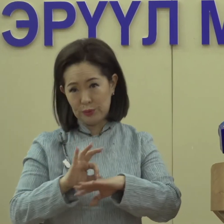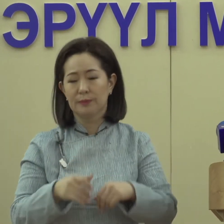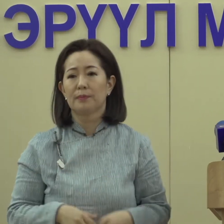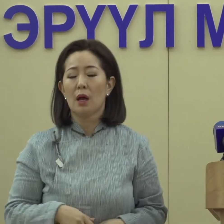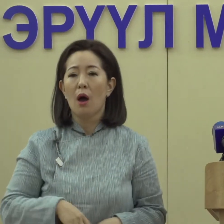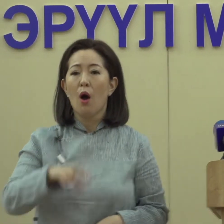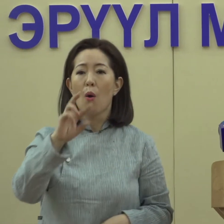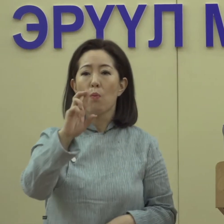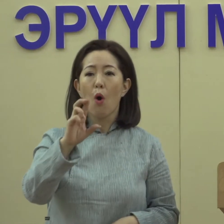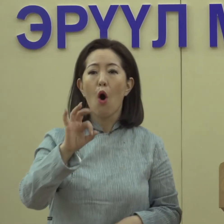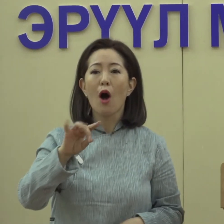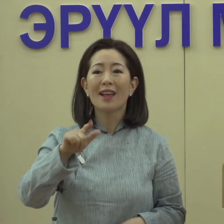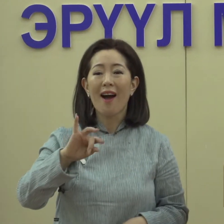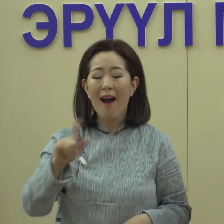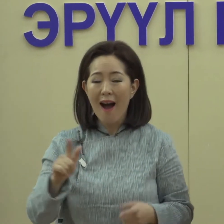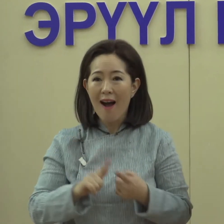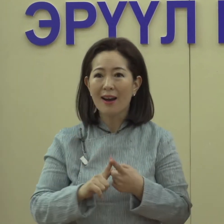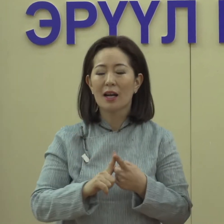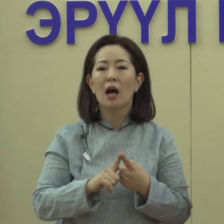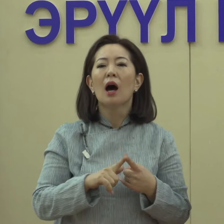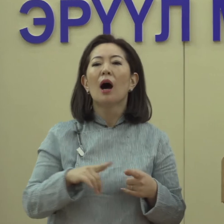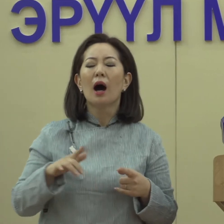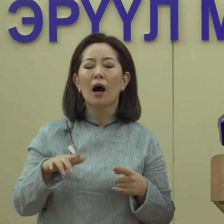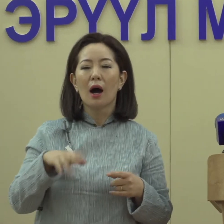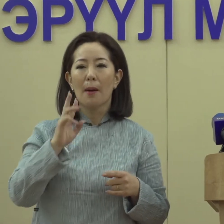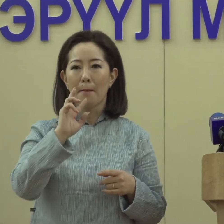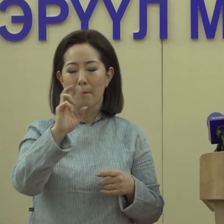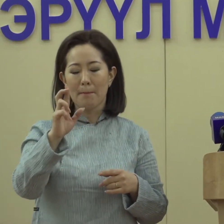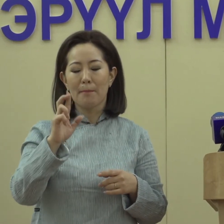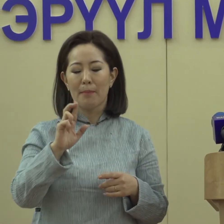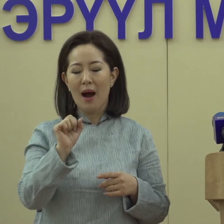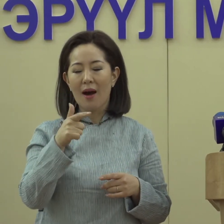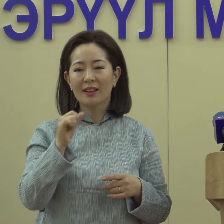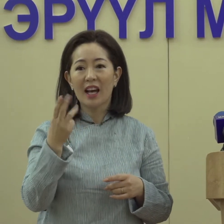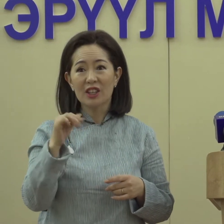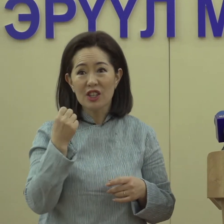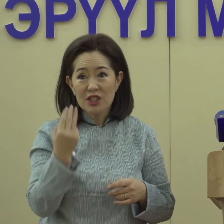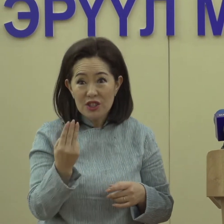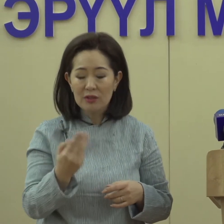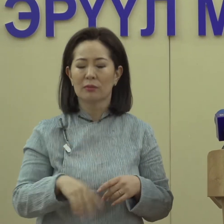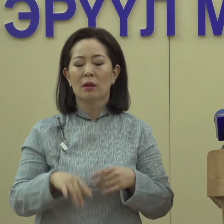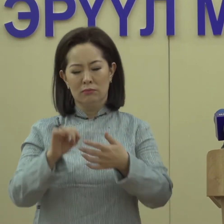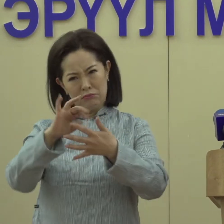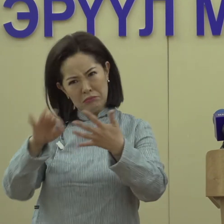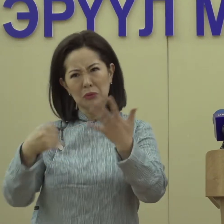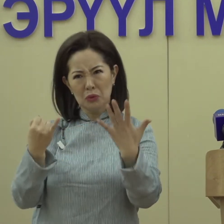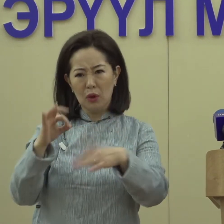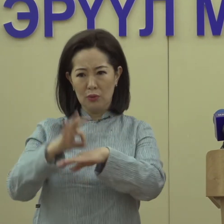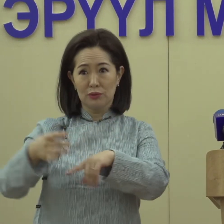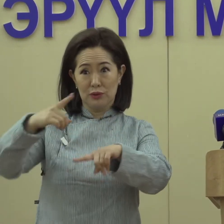Болгар, Бангладеш, Малдав зэрэг 6 орноор бол одоо өвчл нэмэгдсэн байна. За бүгд найрамдах Солонгос